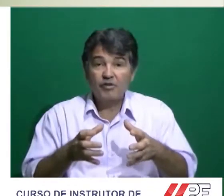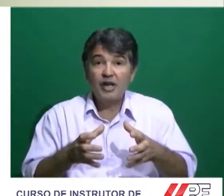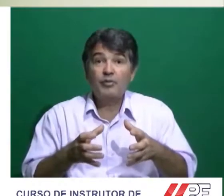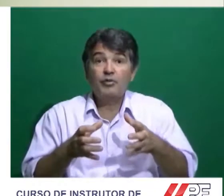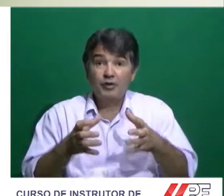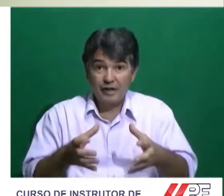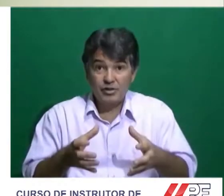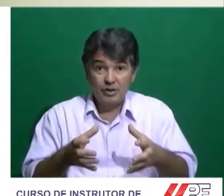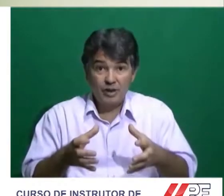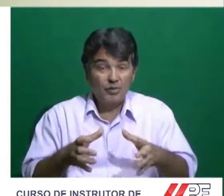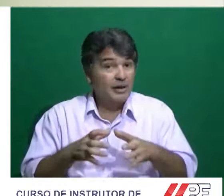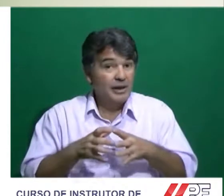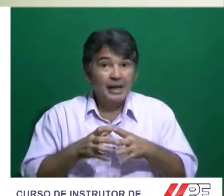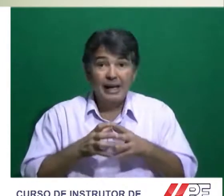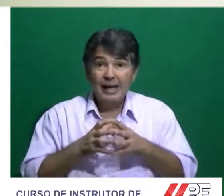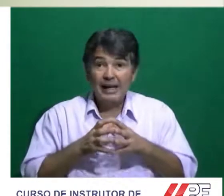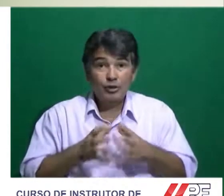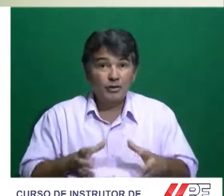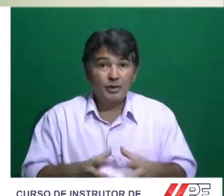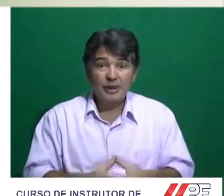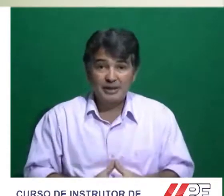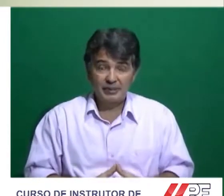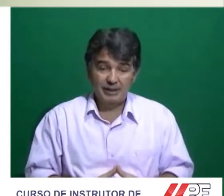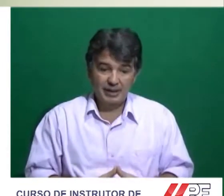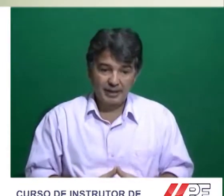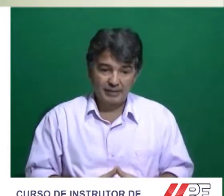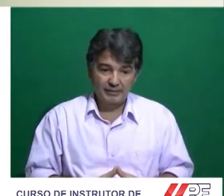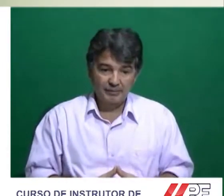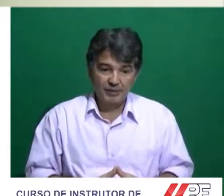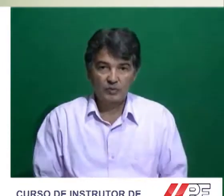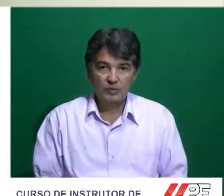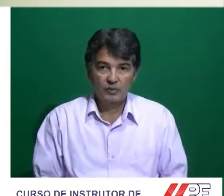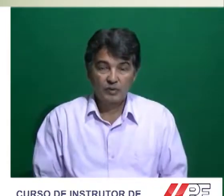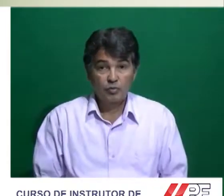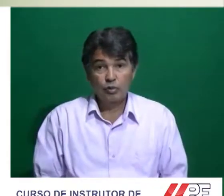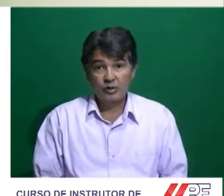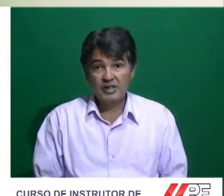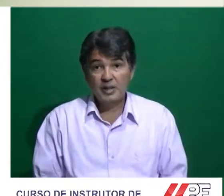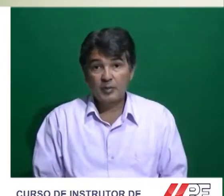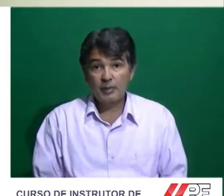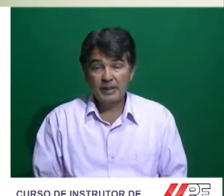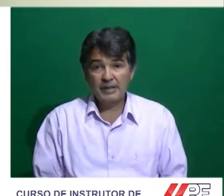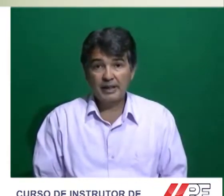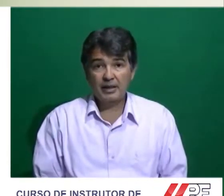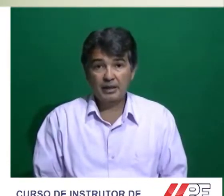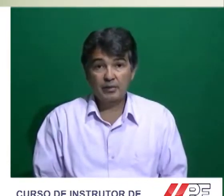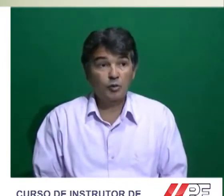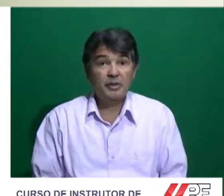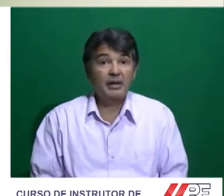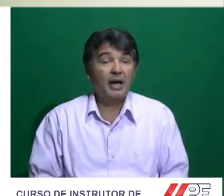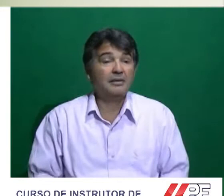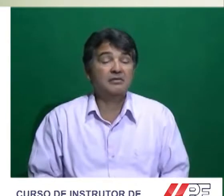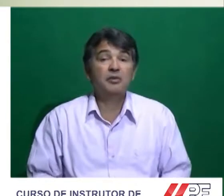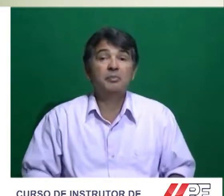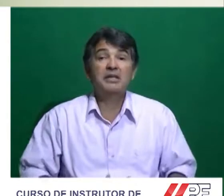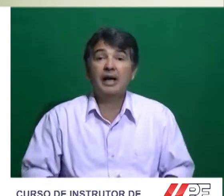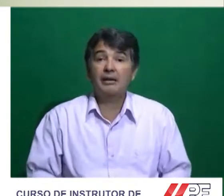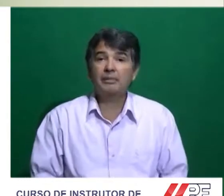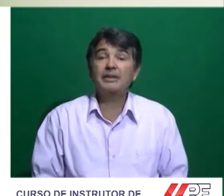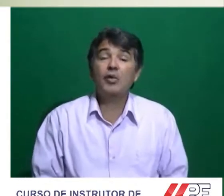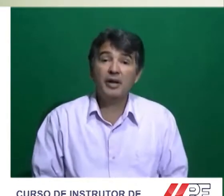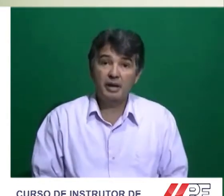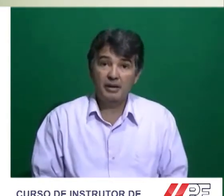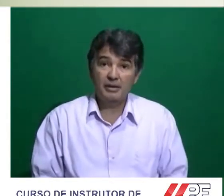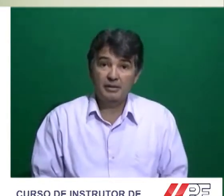Para o verbo flexional. Ela é totalmente aplicada. Um outro exemplo. Para pintar. pintar. Vamos